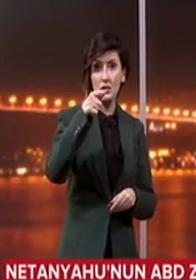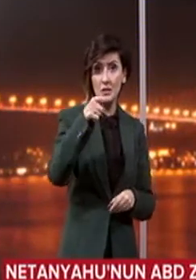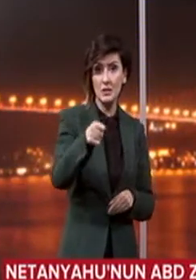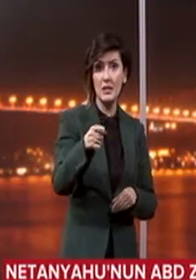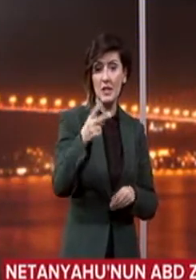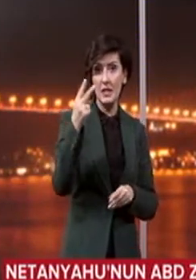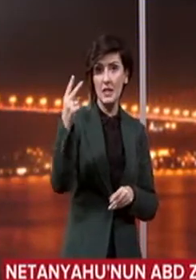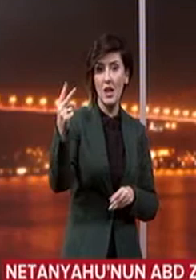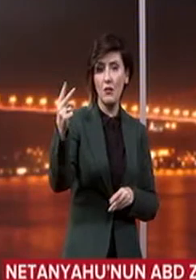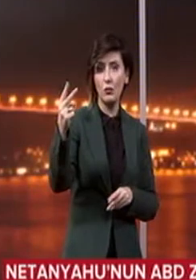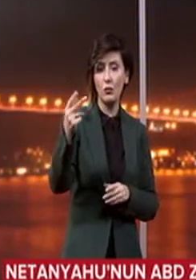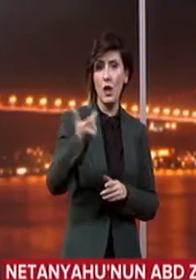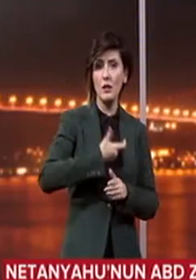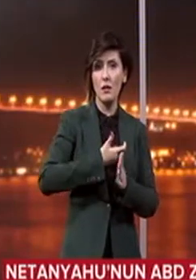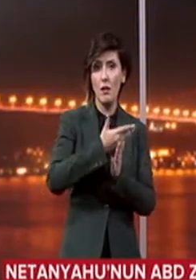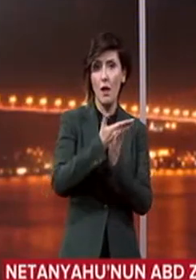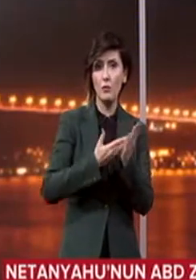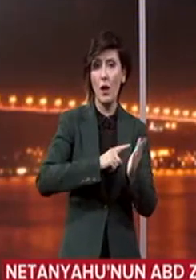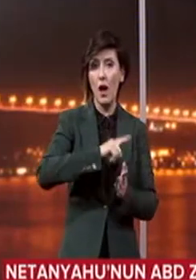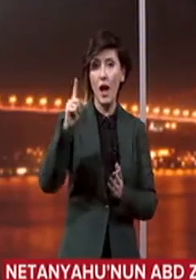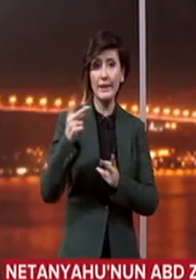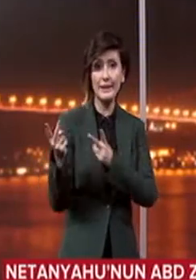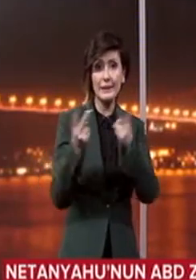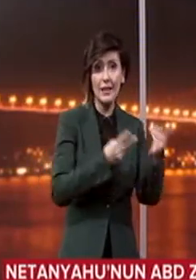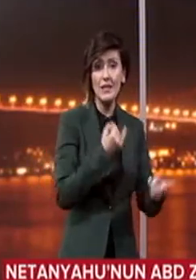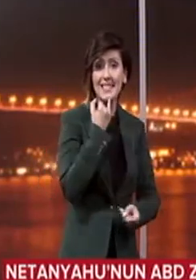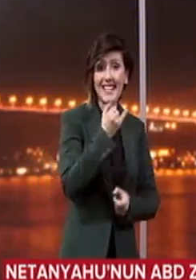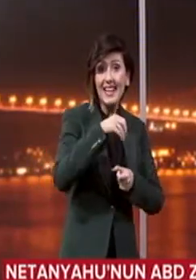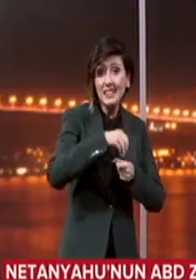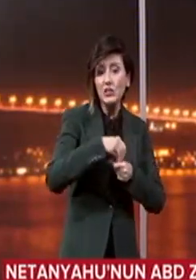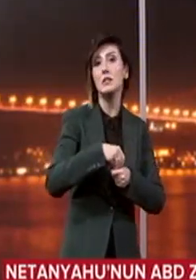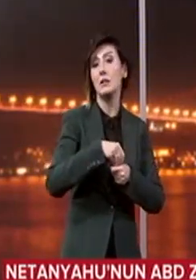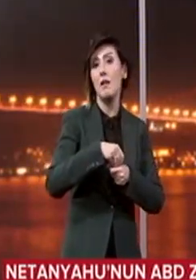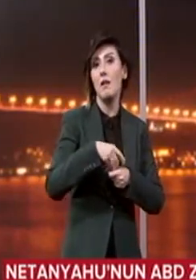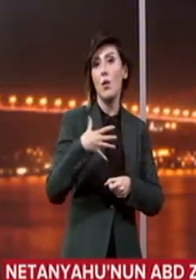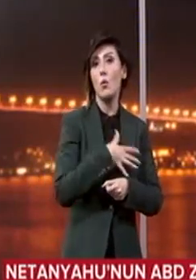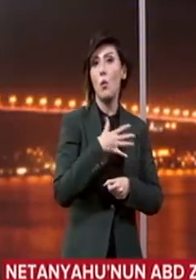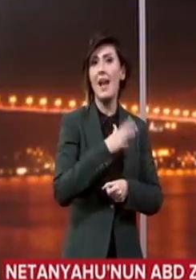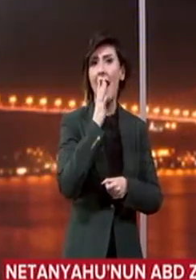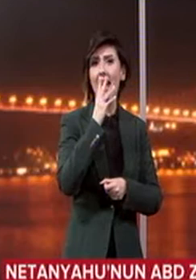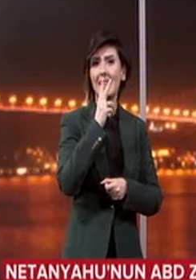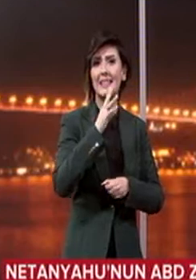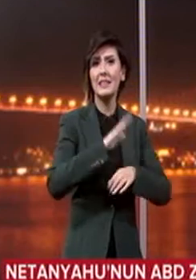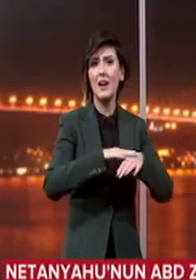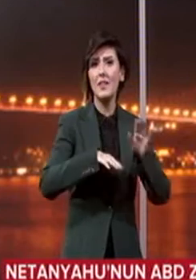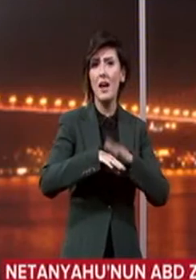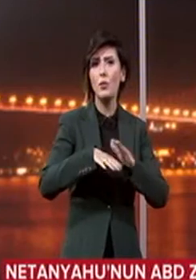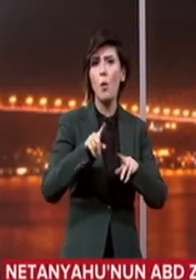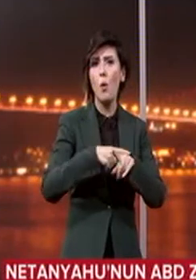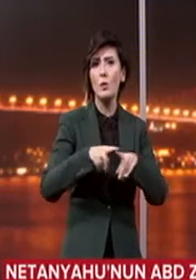Boehner tarafından teamüllere aykırı olarak davet edildiği ziyaret kapsamında Kongre'nin her iki kanadının ortak oturumunda